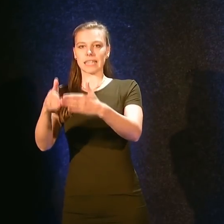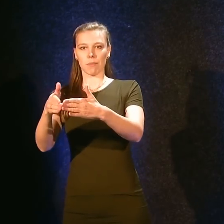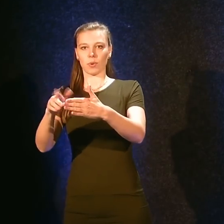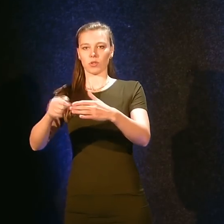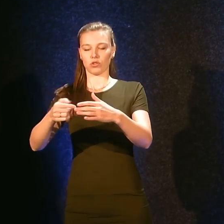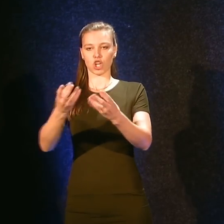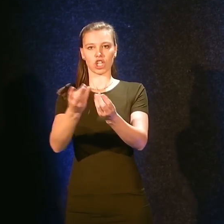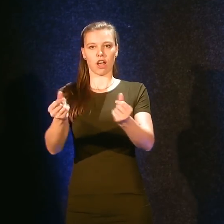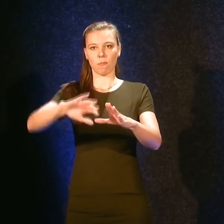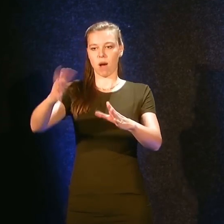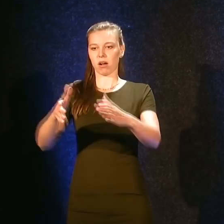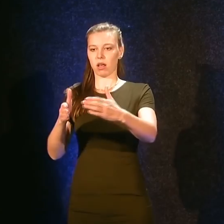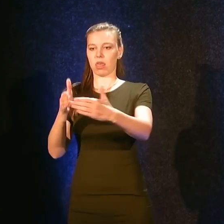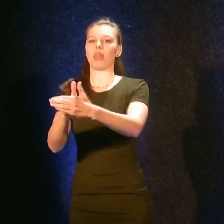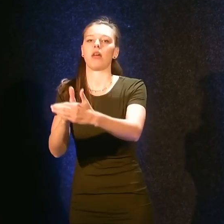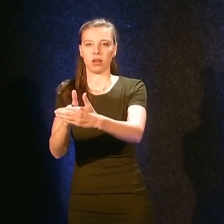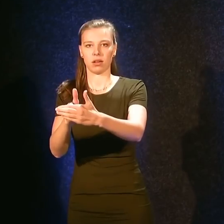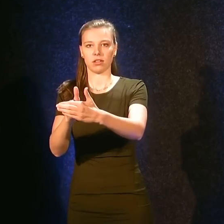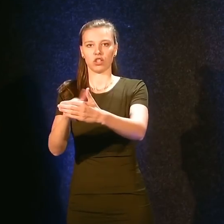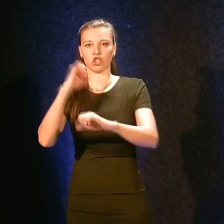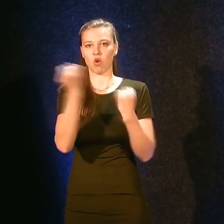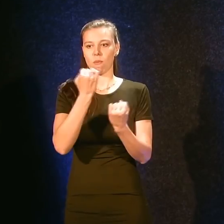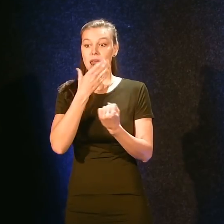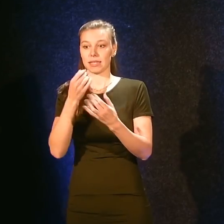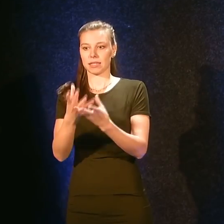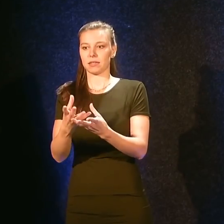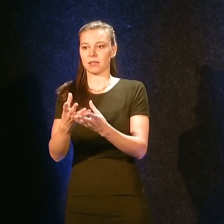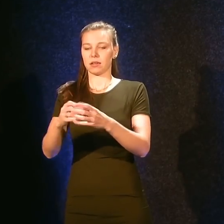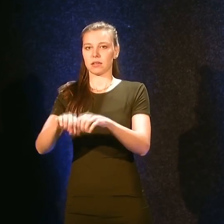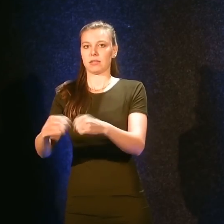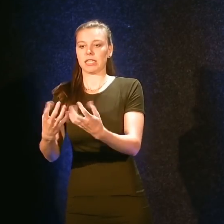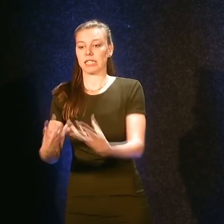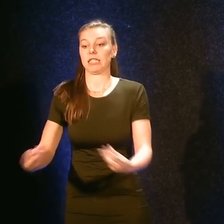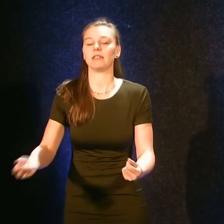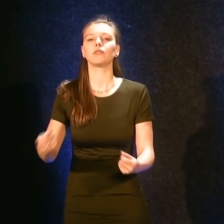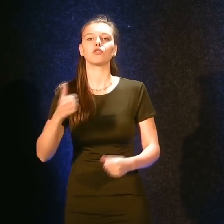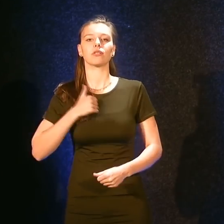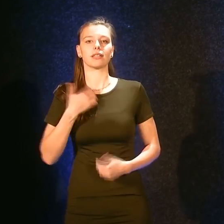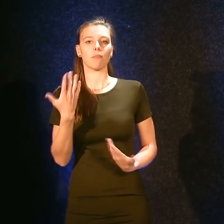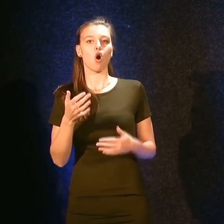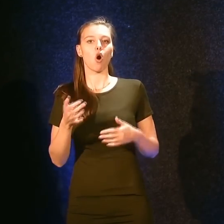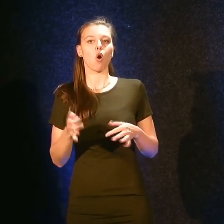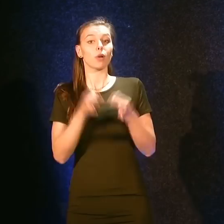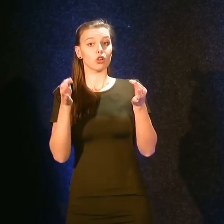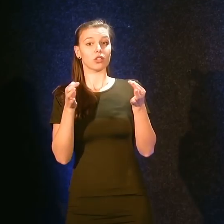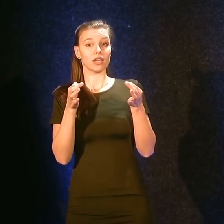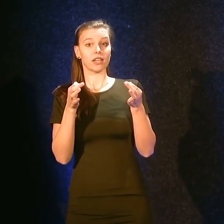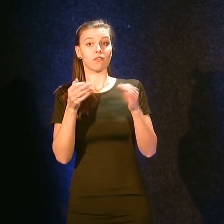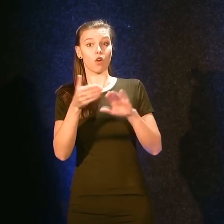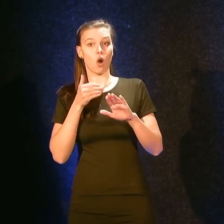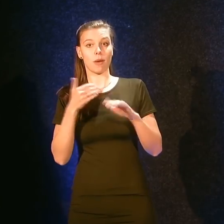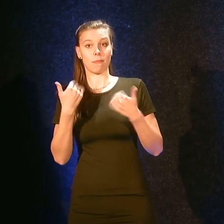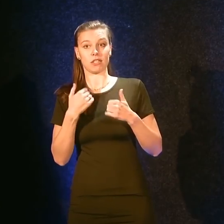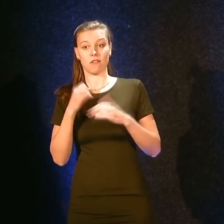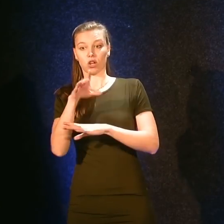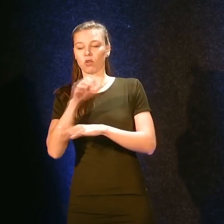een zandbank. Door de storm dreigt het te breken. De soldaten hebben een oplossing om te voorkomen dat mensen vluchten. We doden